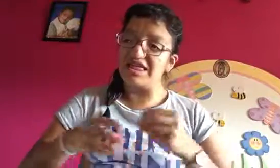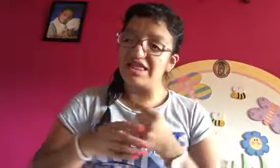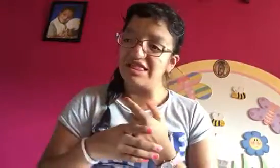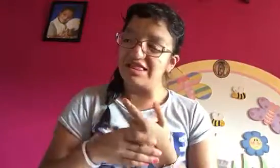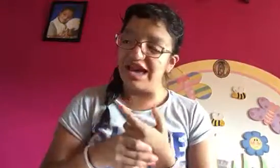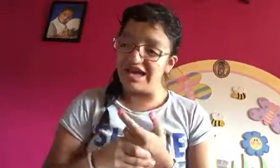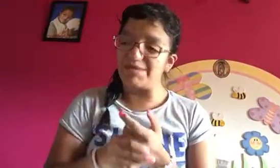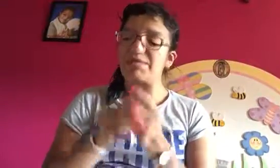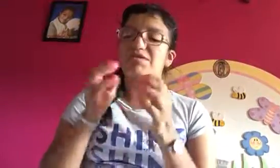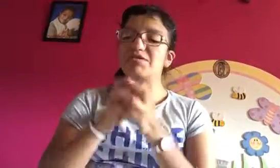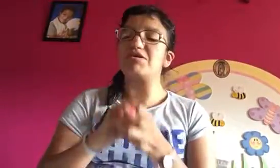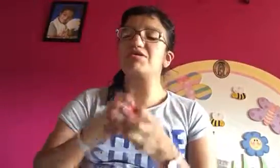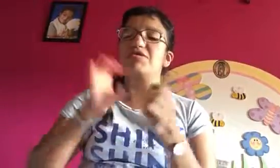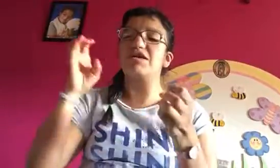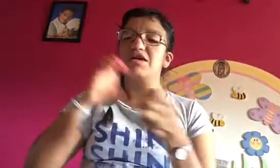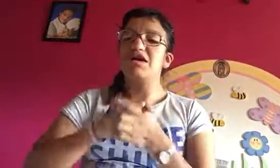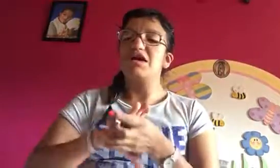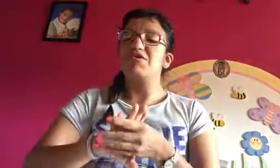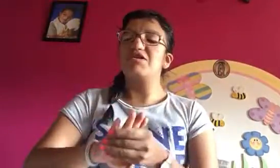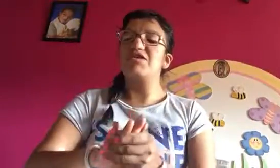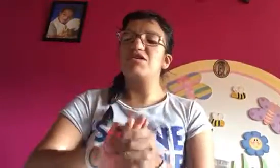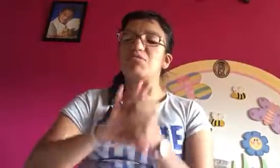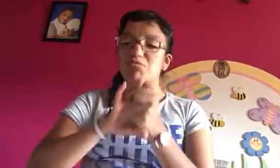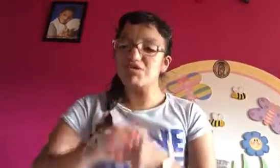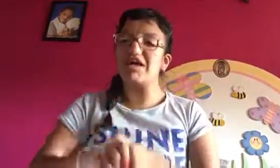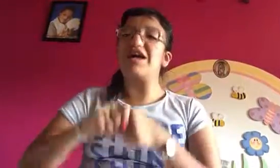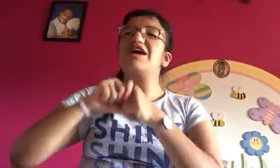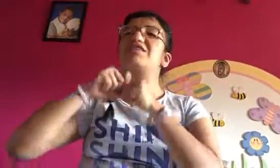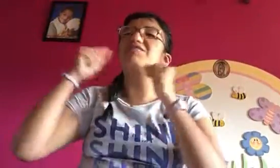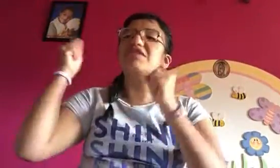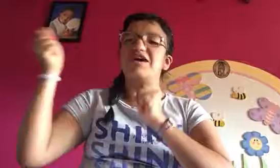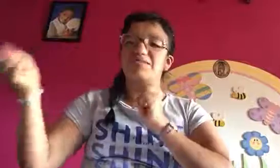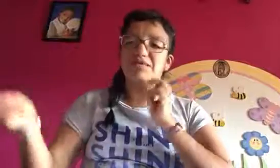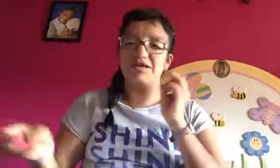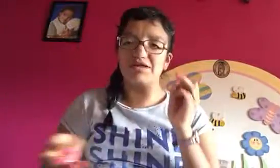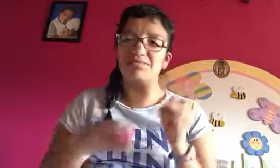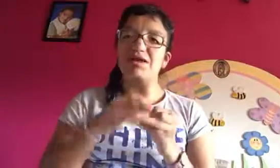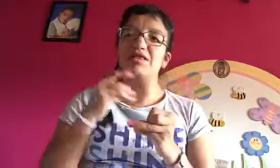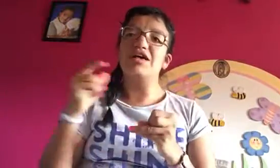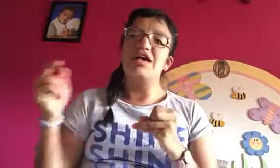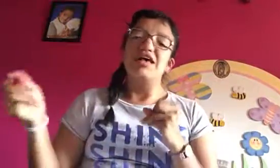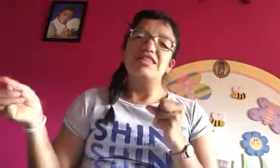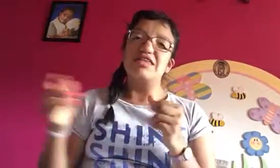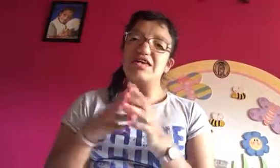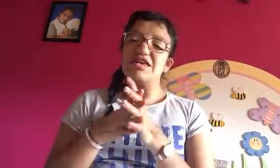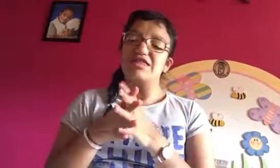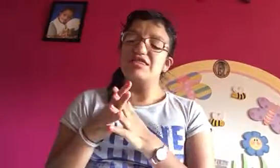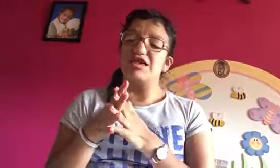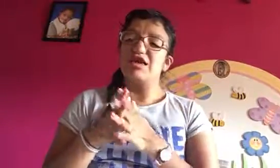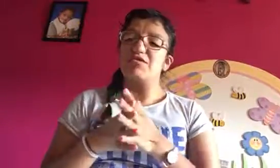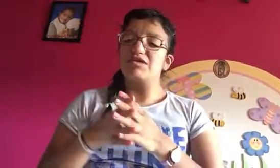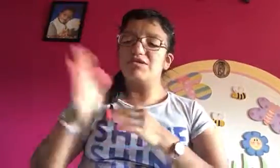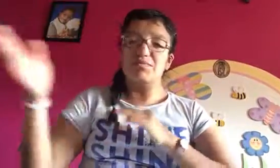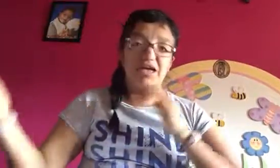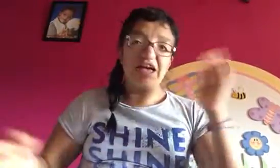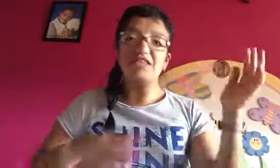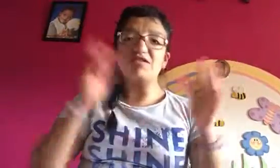le dan like a mis videos cuando les gustan, no me dejan comentarios de mal, de cosas feas, todo